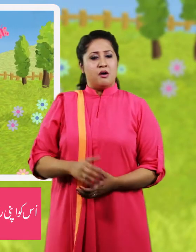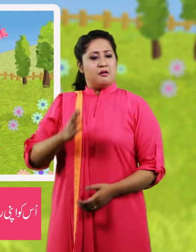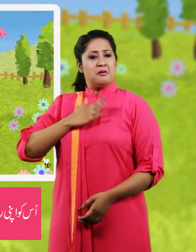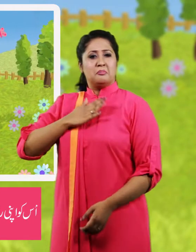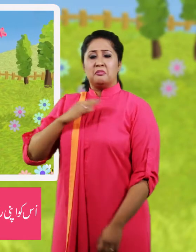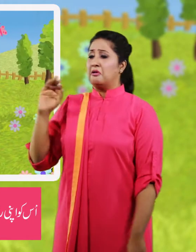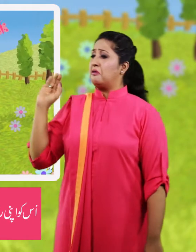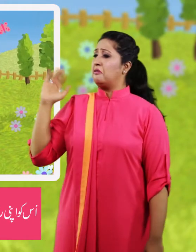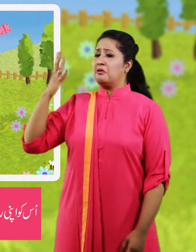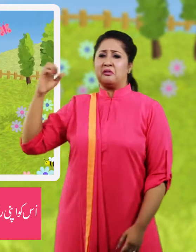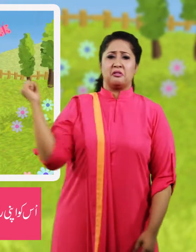بہت فخر تھا